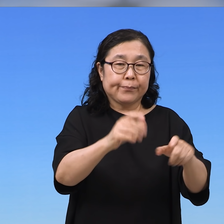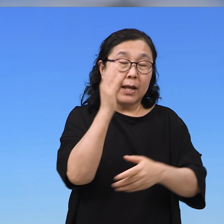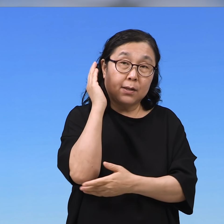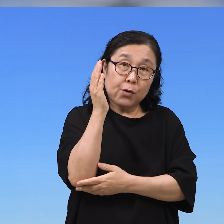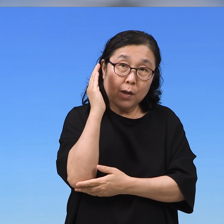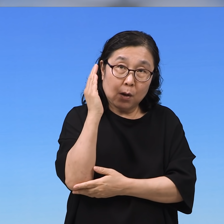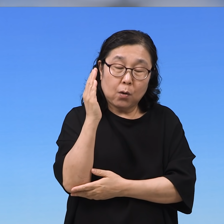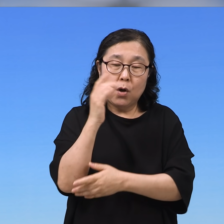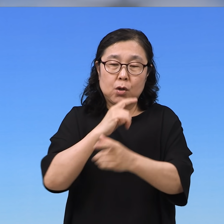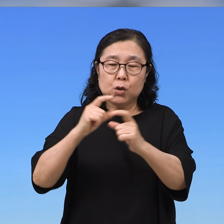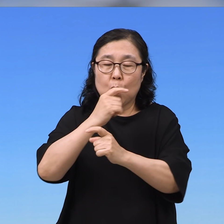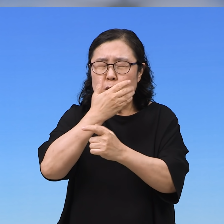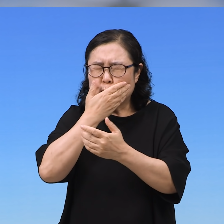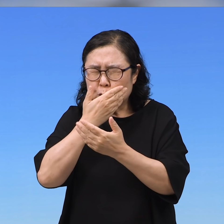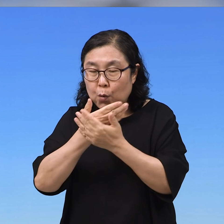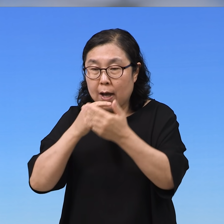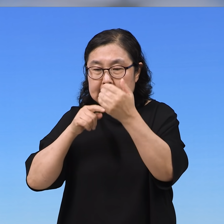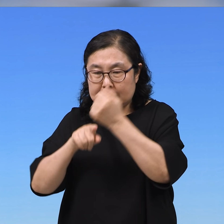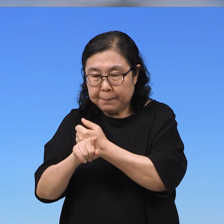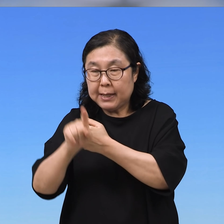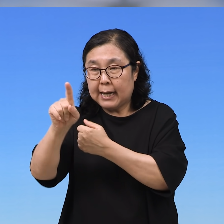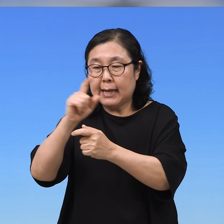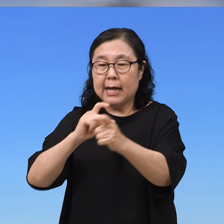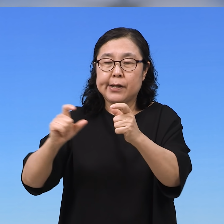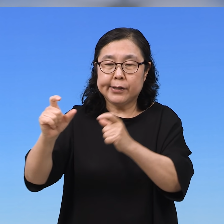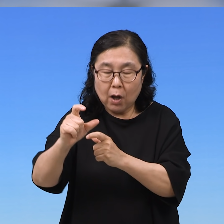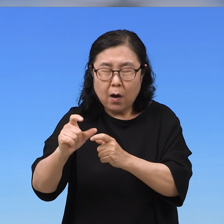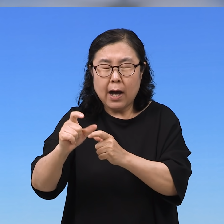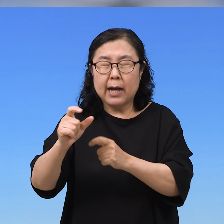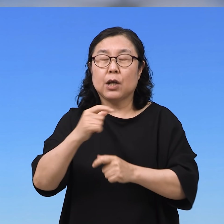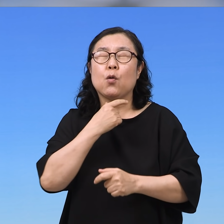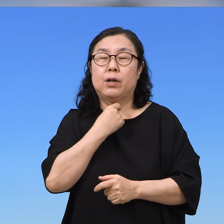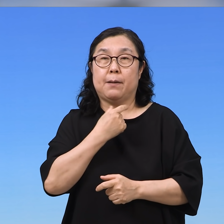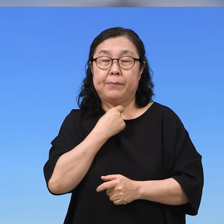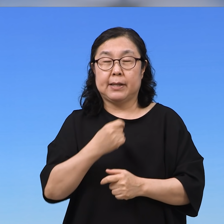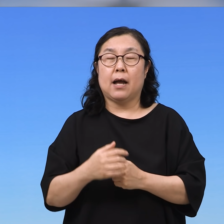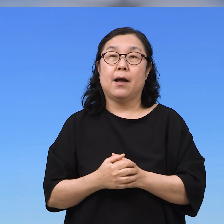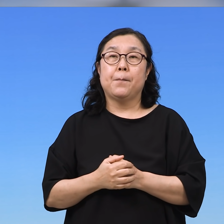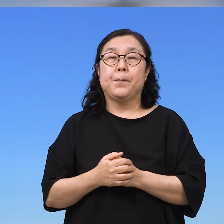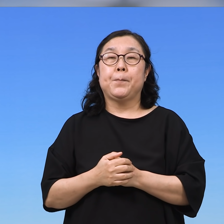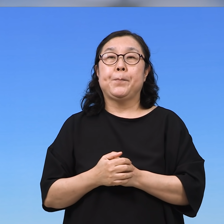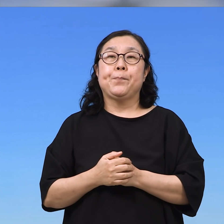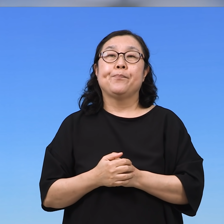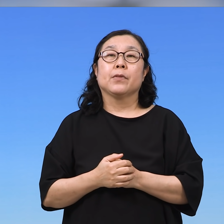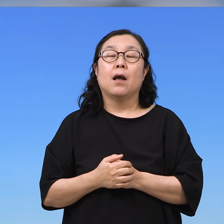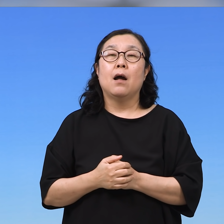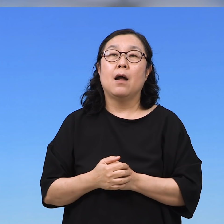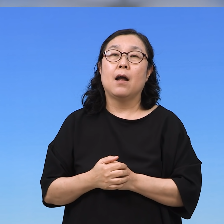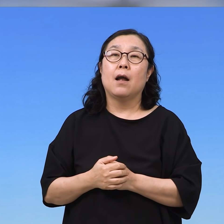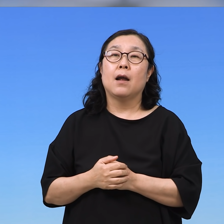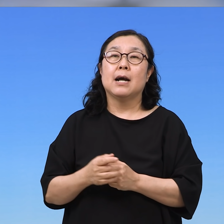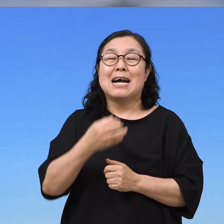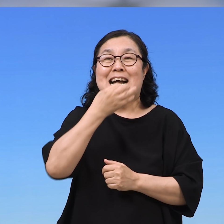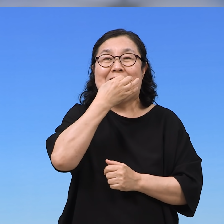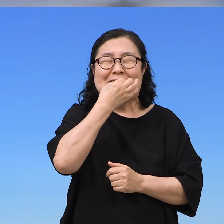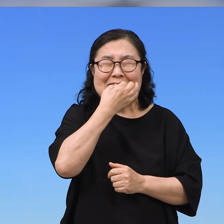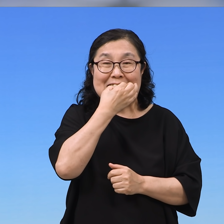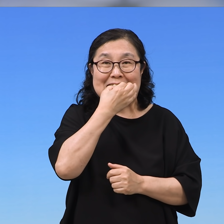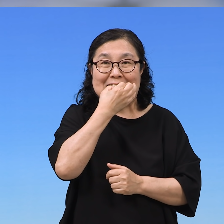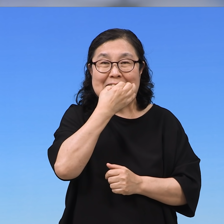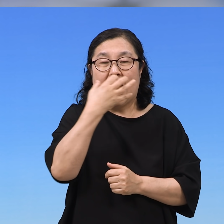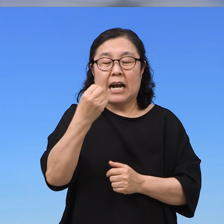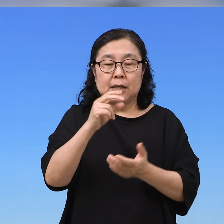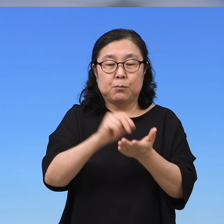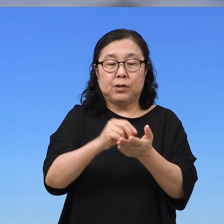다음에 더 본질적으로 중요한 의미 한 가지를 이제 더 덧붙여 진행하려고 하는데요. 자, 여러분, 이